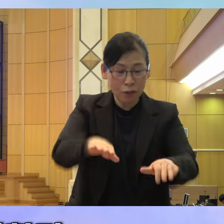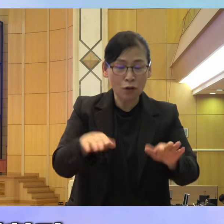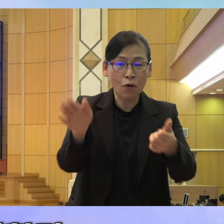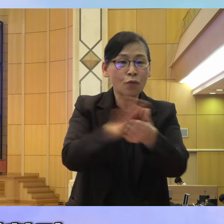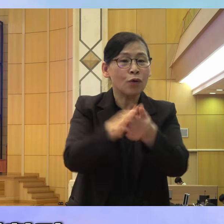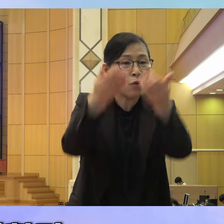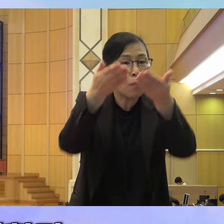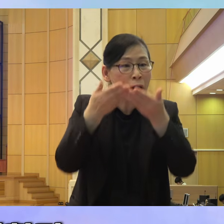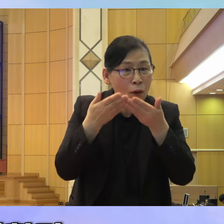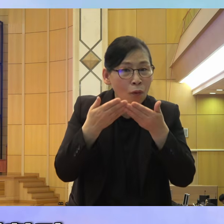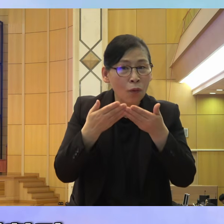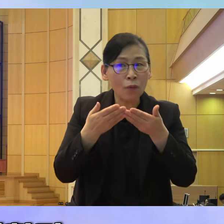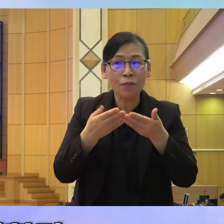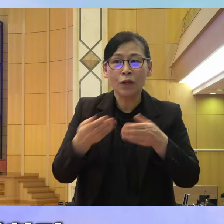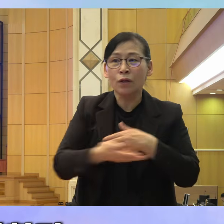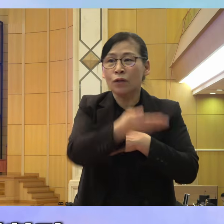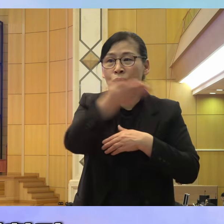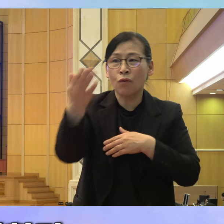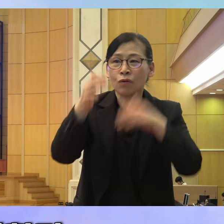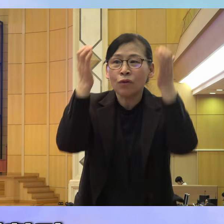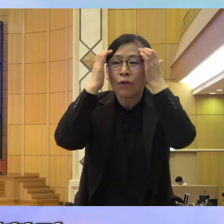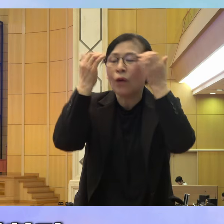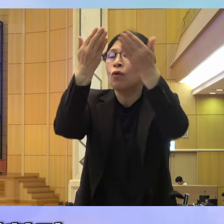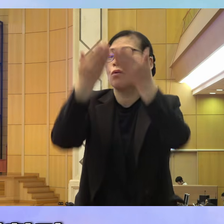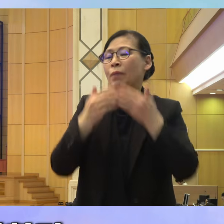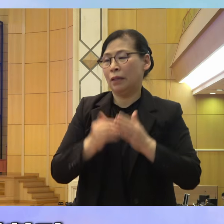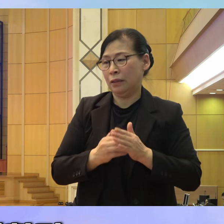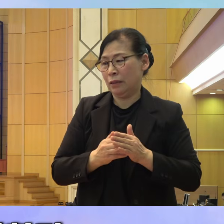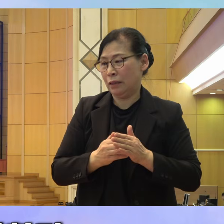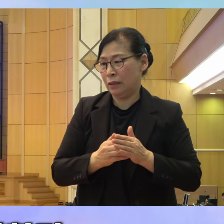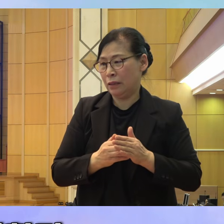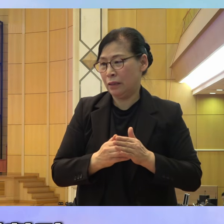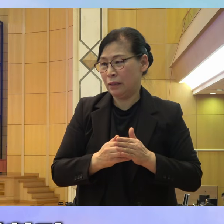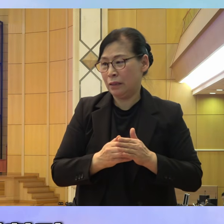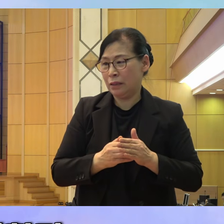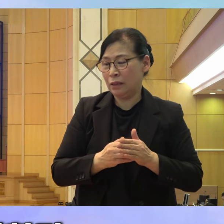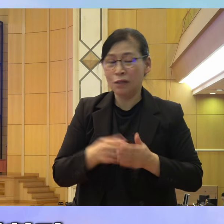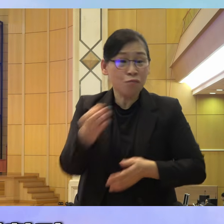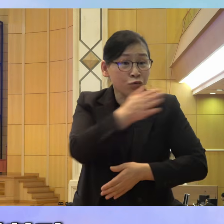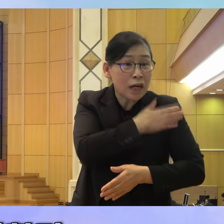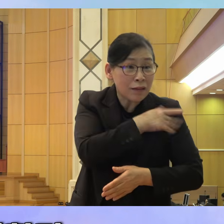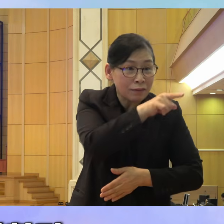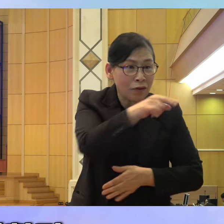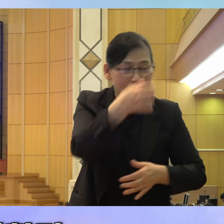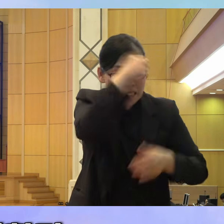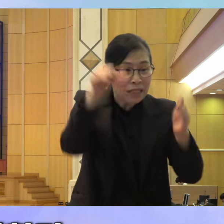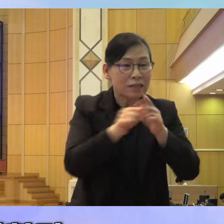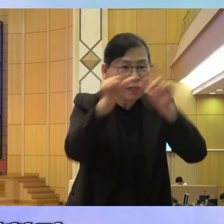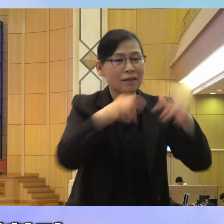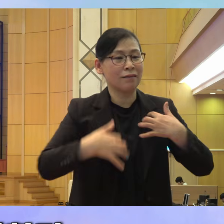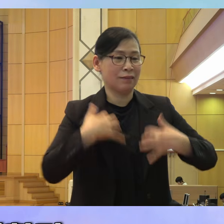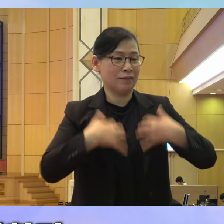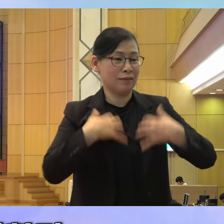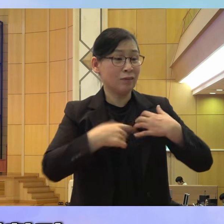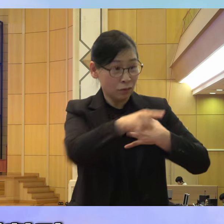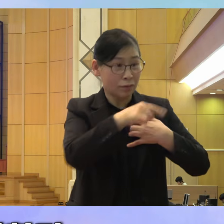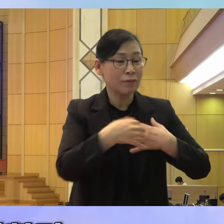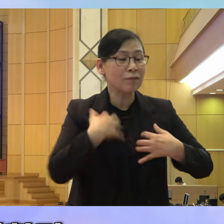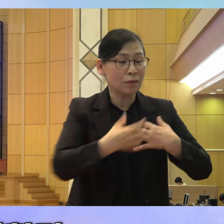받고 너는 괴로움을 받는다. 이게 음부에 가서. 여러분,